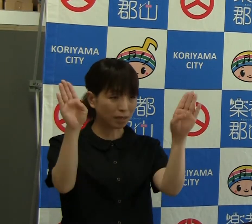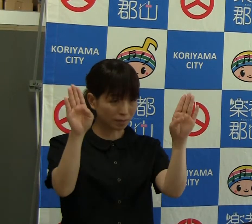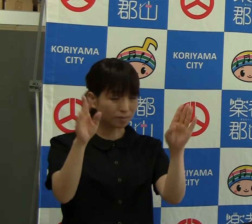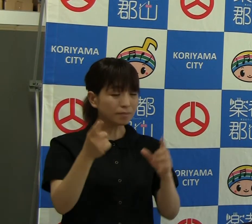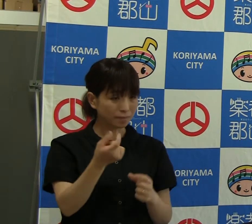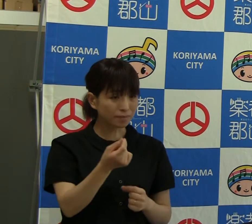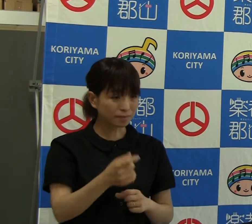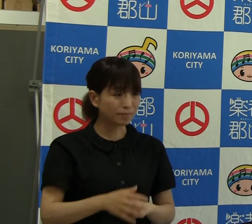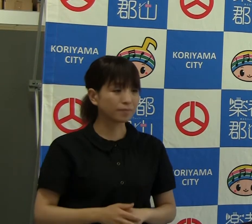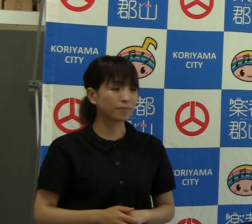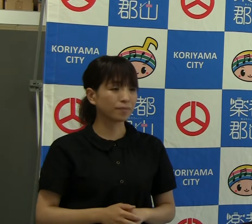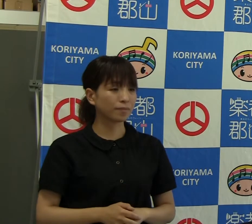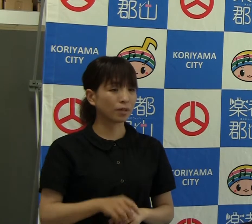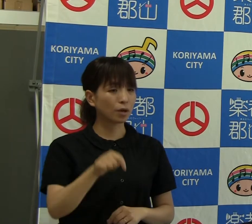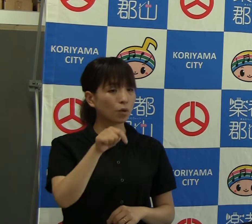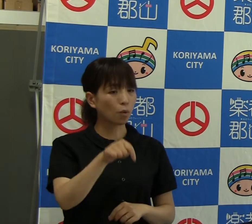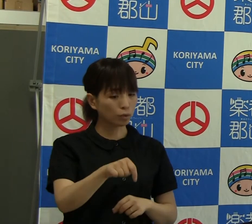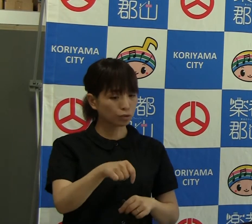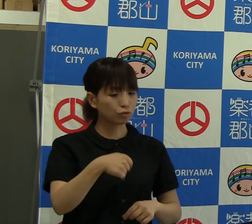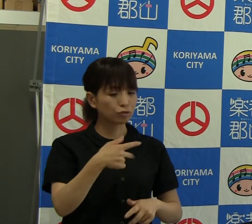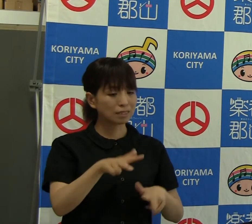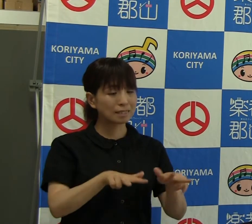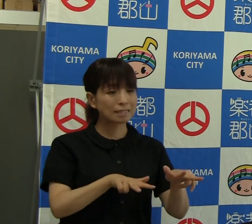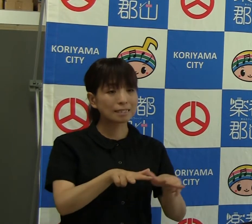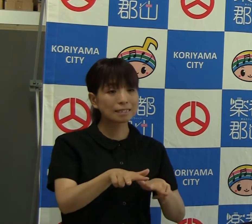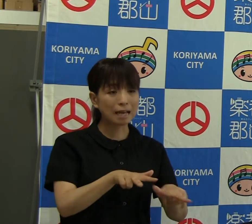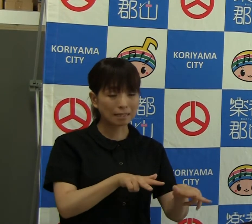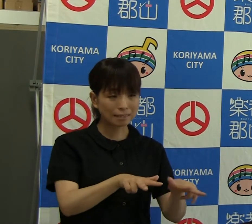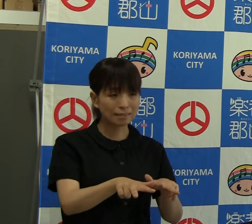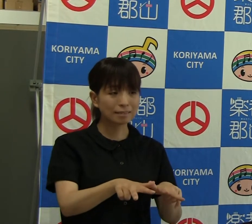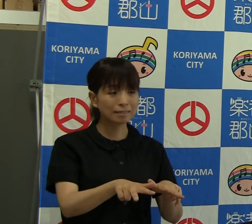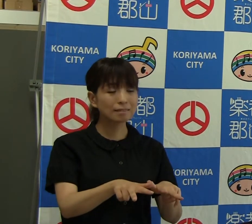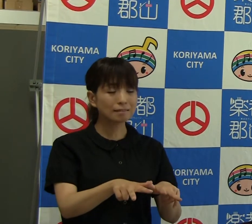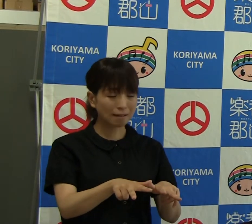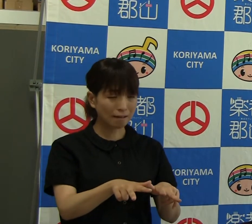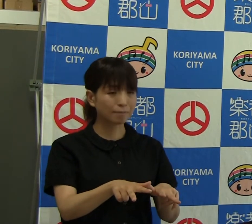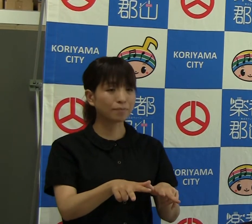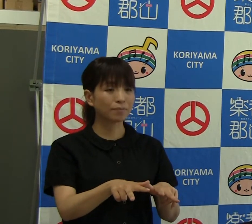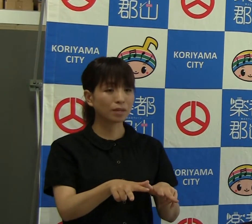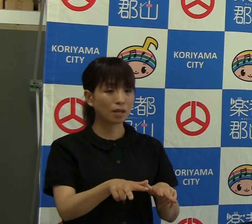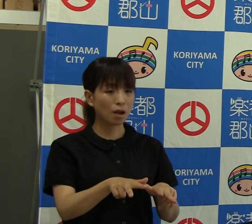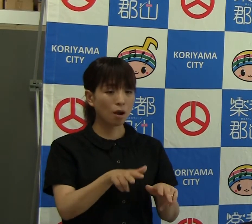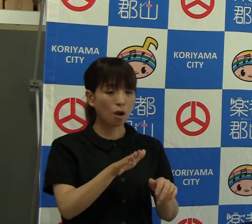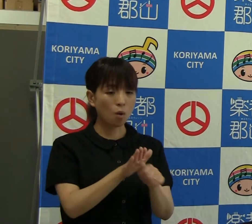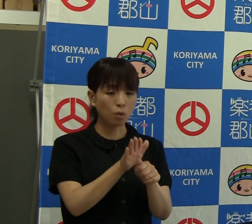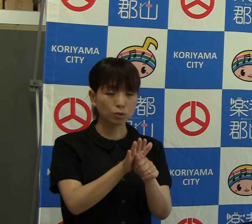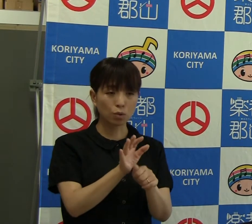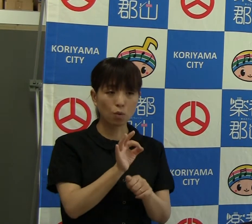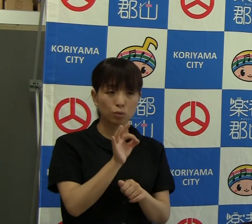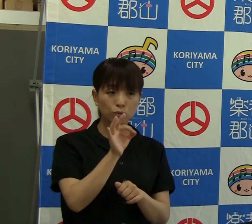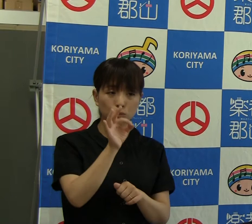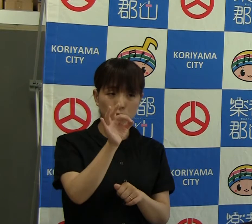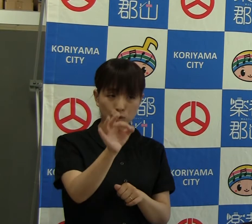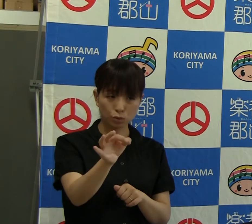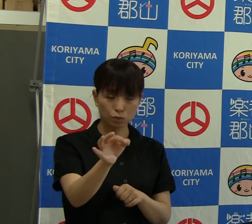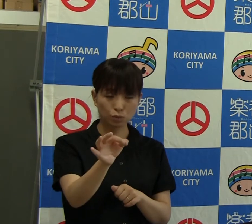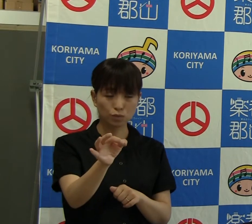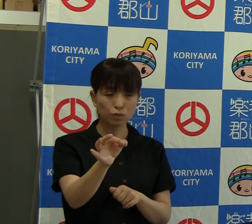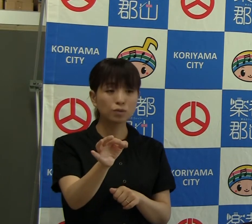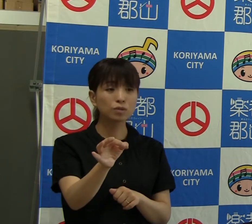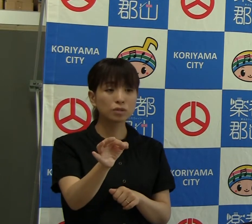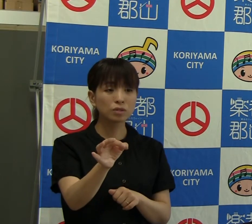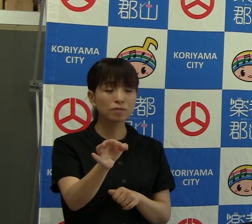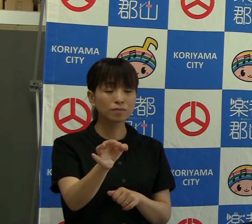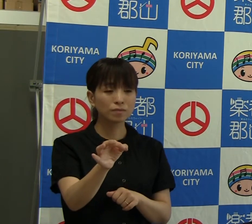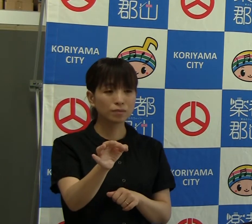が、あのこういった自治体がですね、あのそういったクラウドファンディングなどで補助をする補助金を出すといった